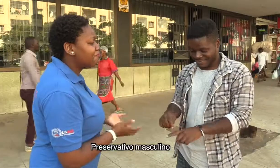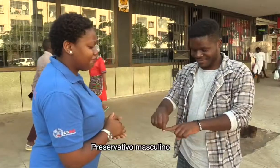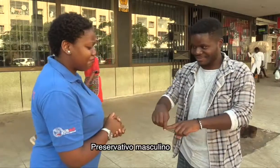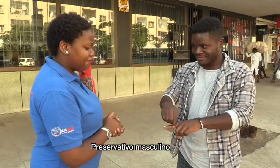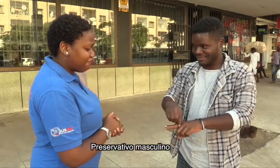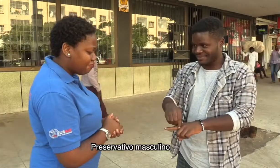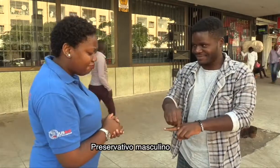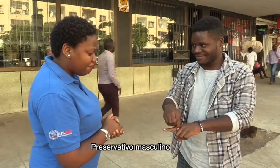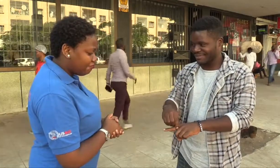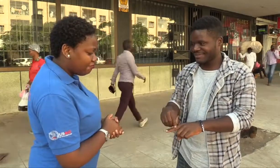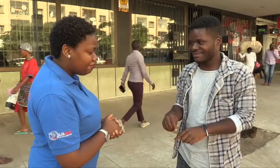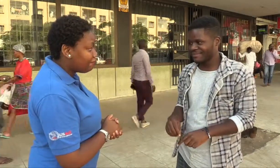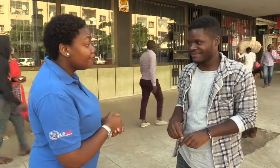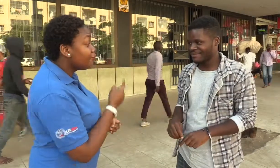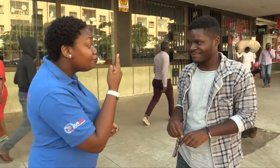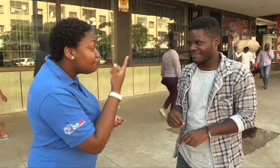Preservativo masculino,